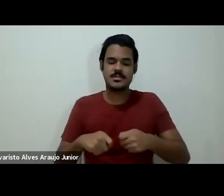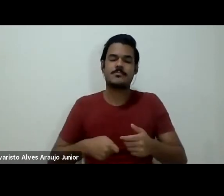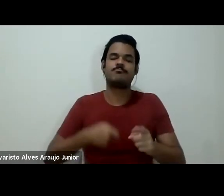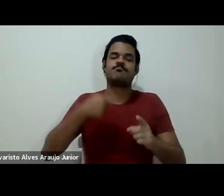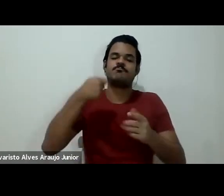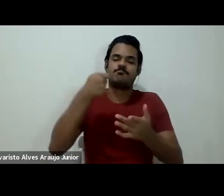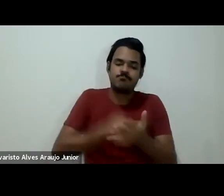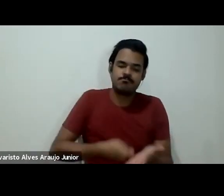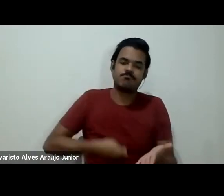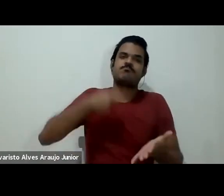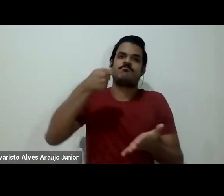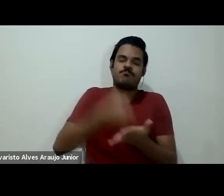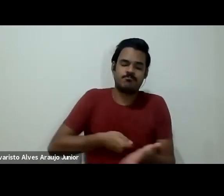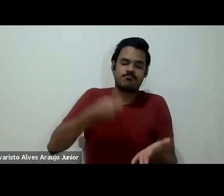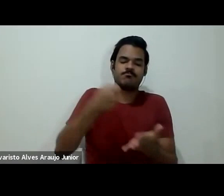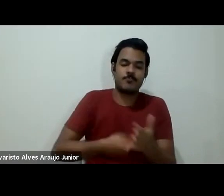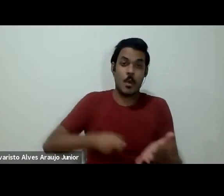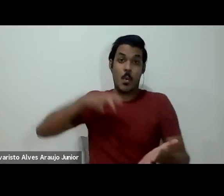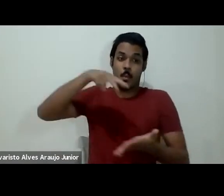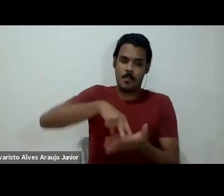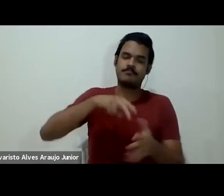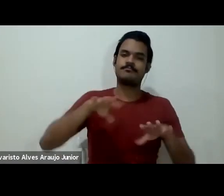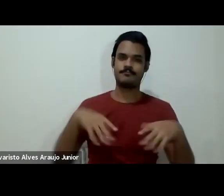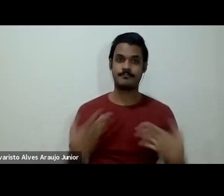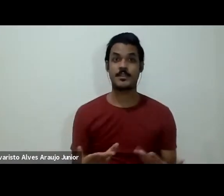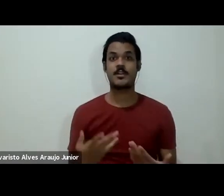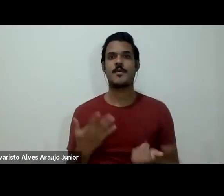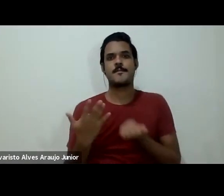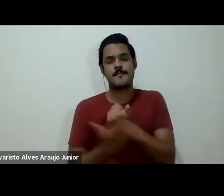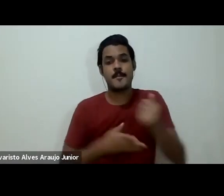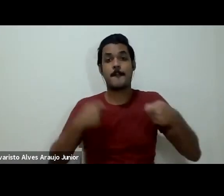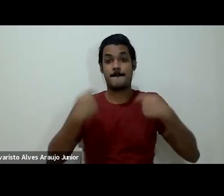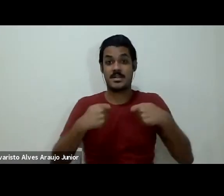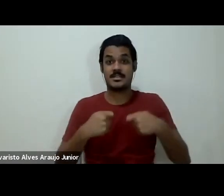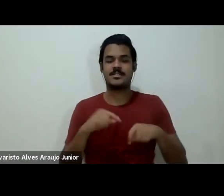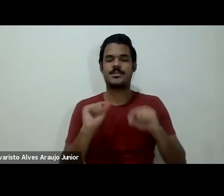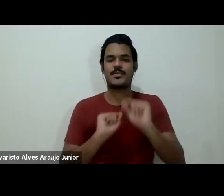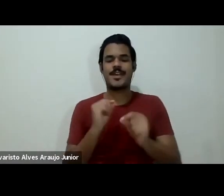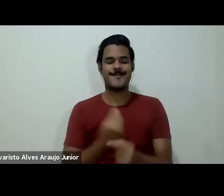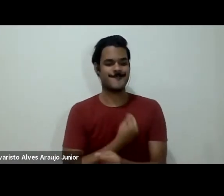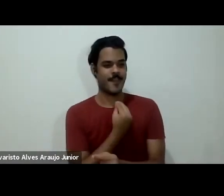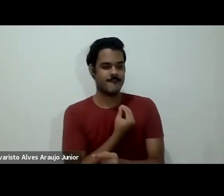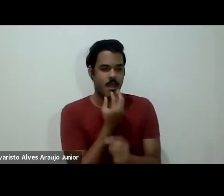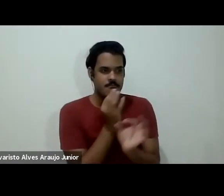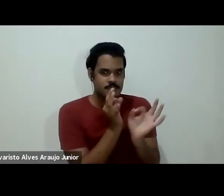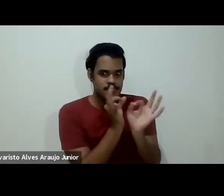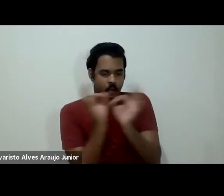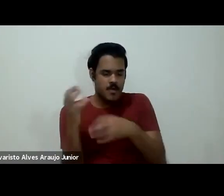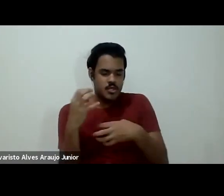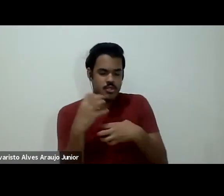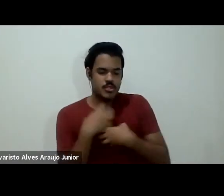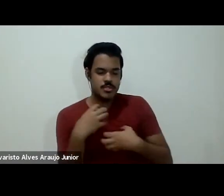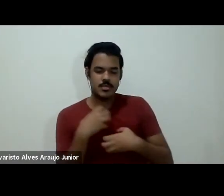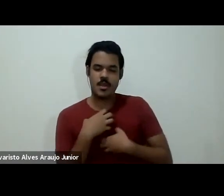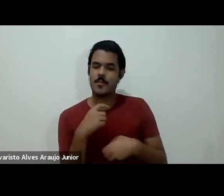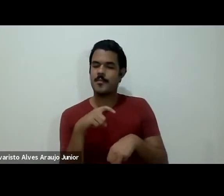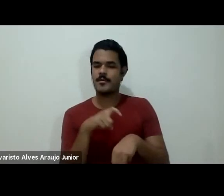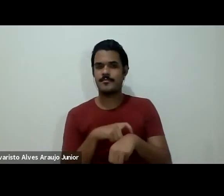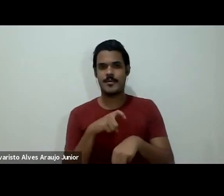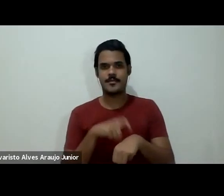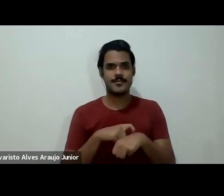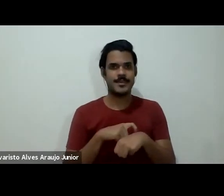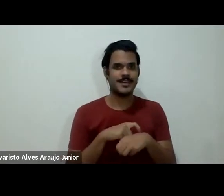Então, foi necessário viver o filme, foi necessário vários momentos de